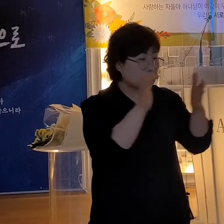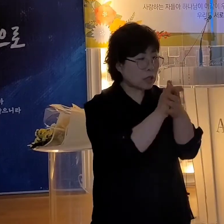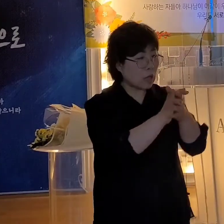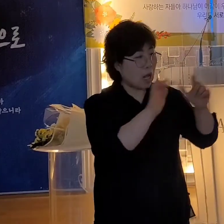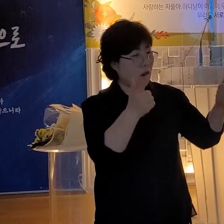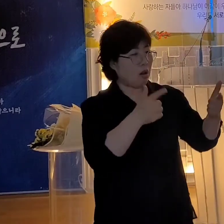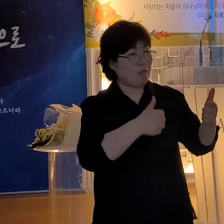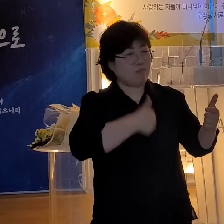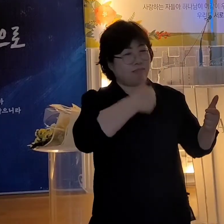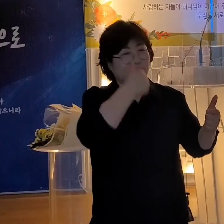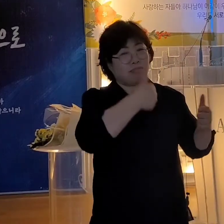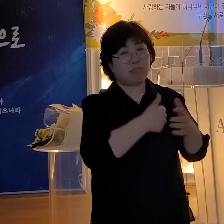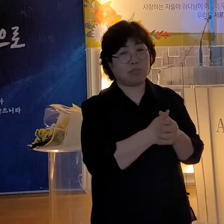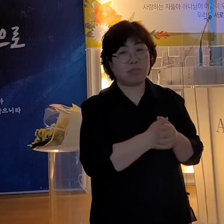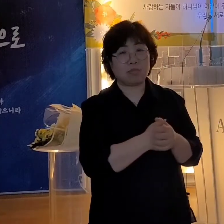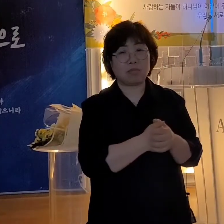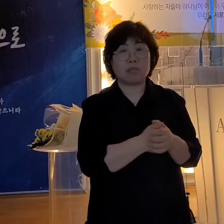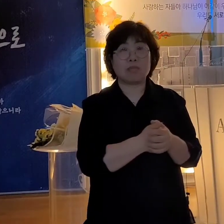네 친구야?